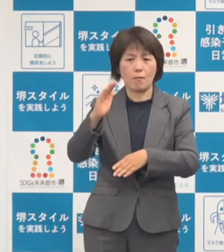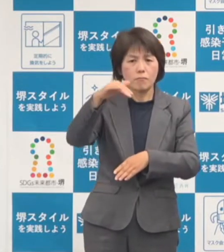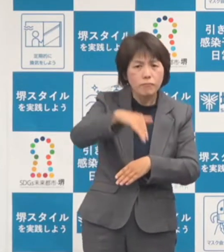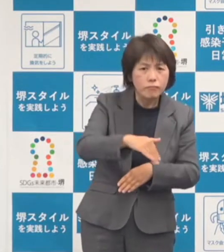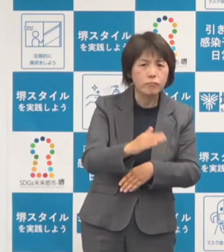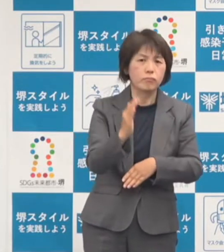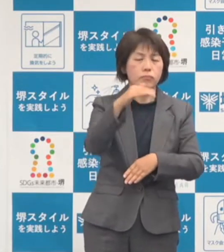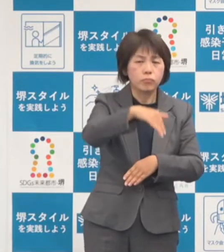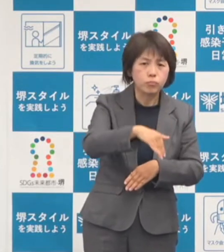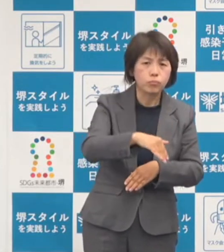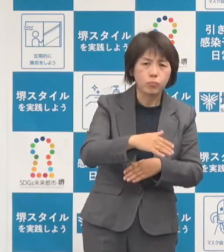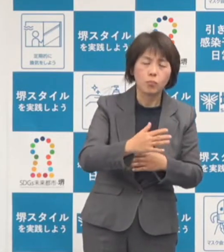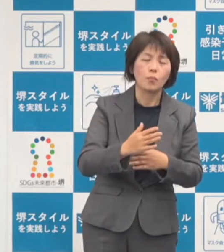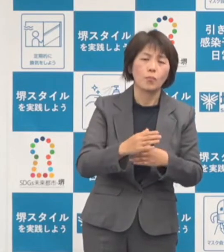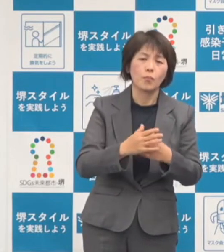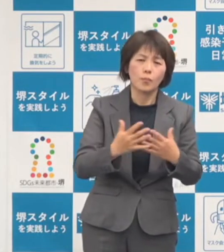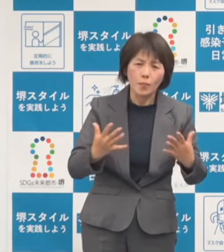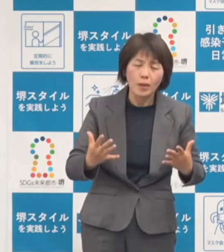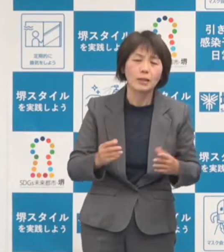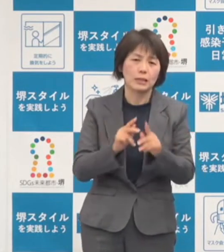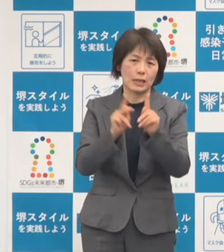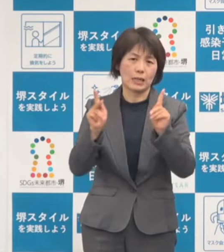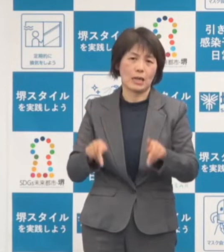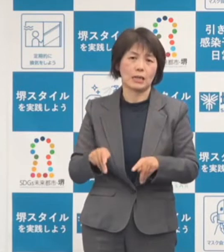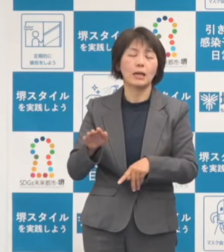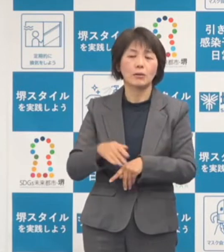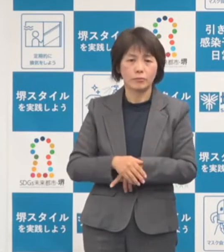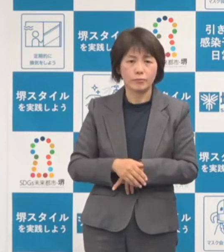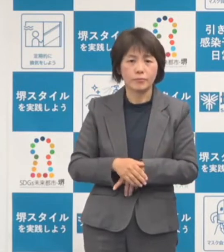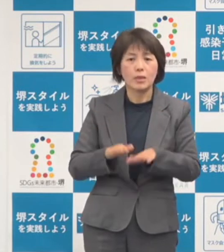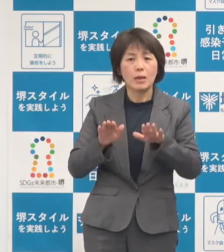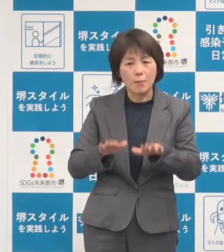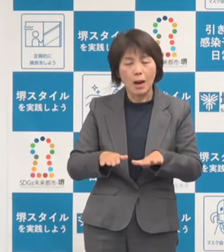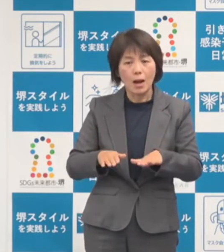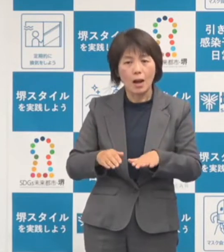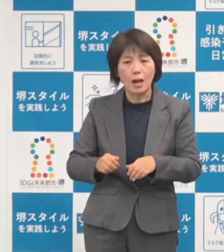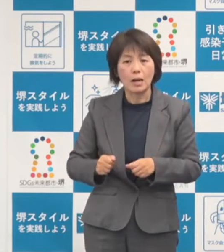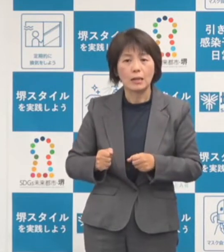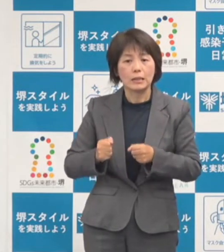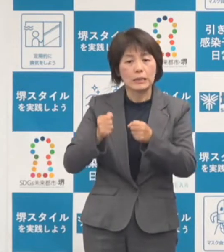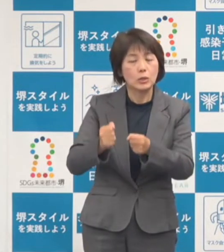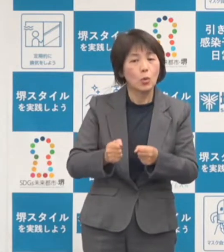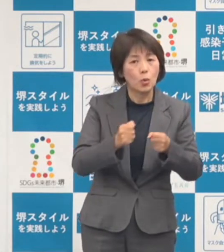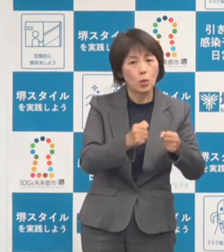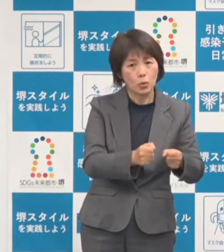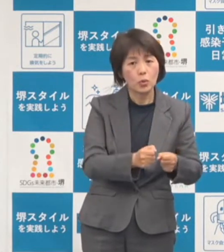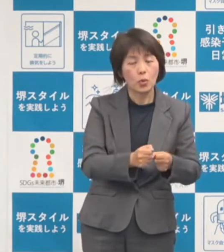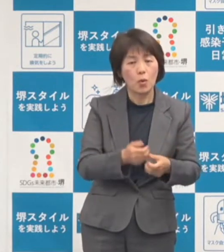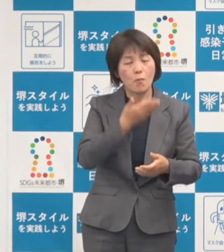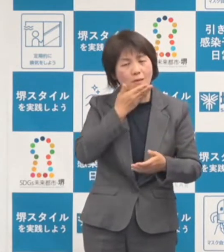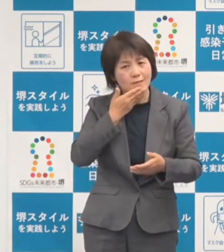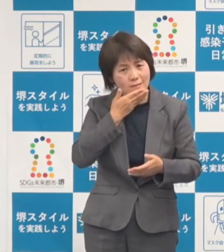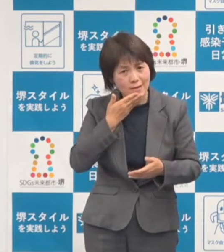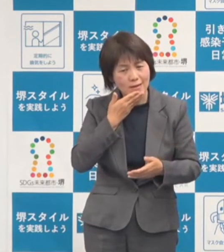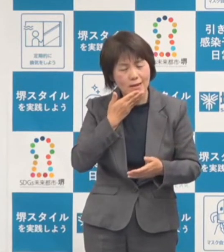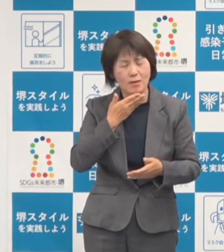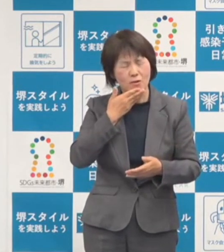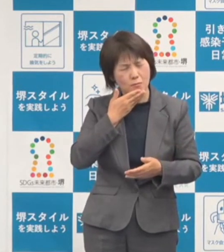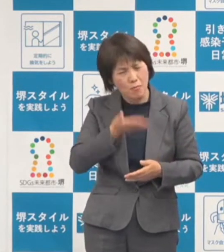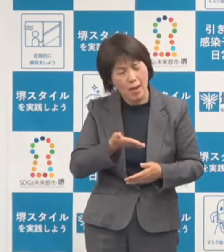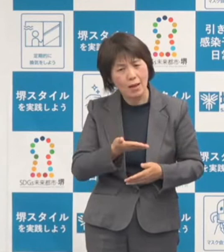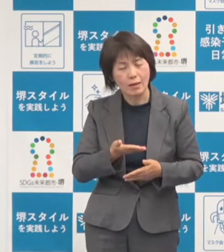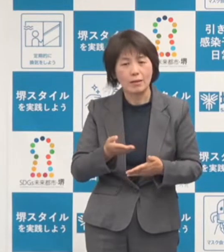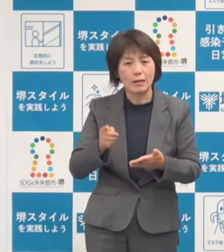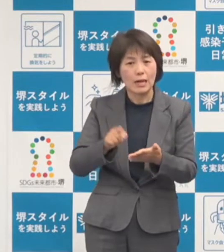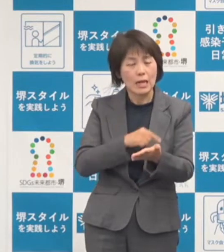という課題もございます。ですので今回その移動の利便性向上、移動の課題を解決するために民間事業者の皆